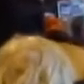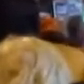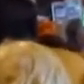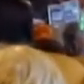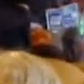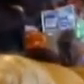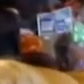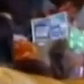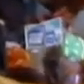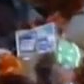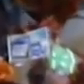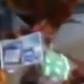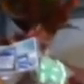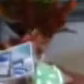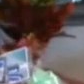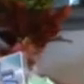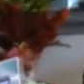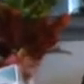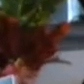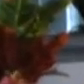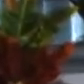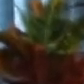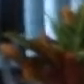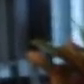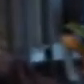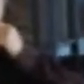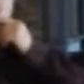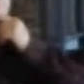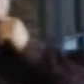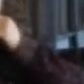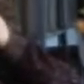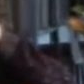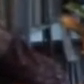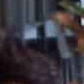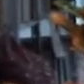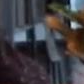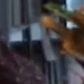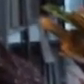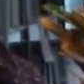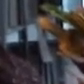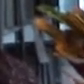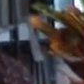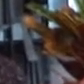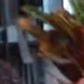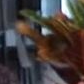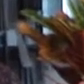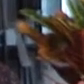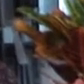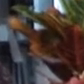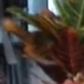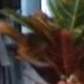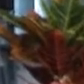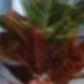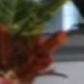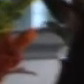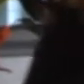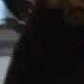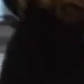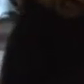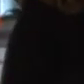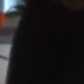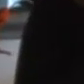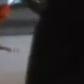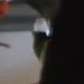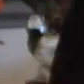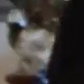el plantel de esta amada Biblioteca ELMA, a todos los presentes, muchísimas gracias por estar aquí,